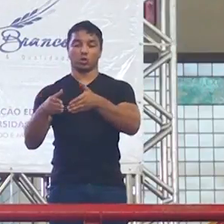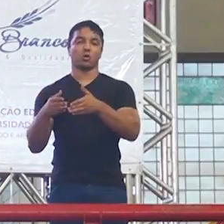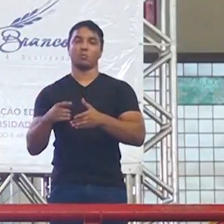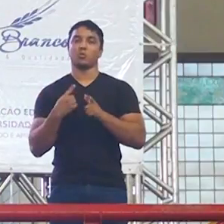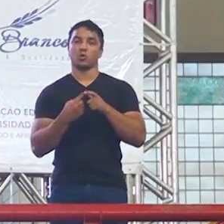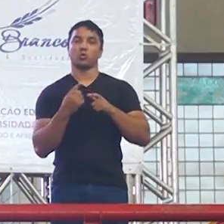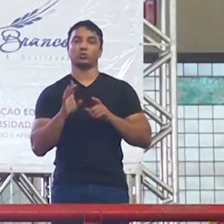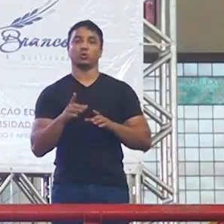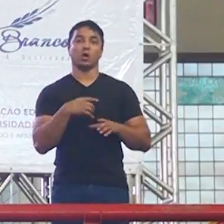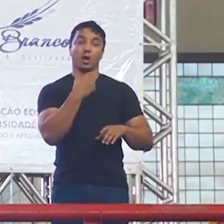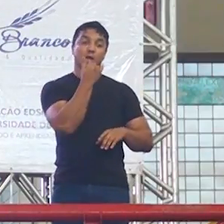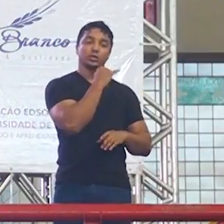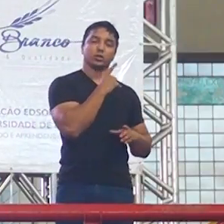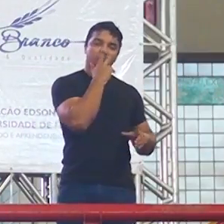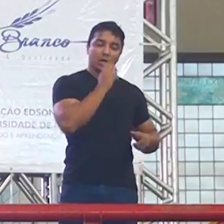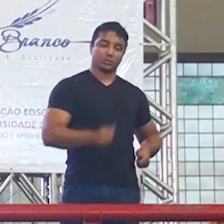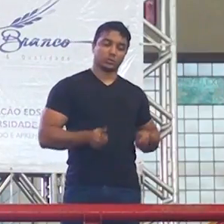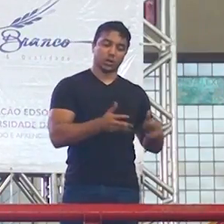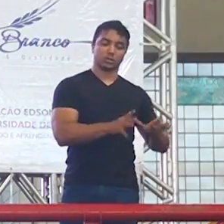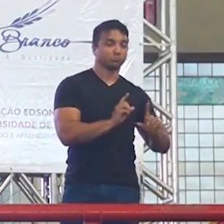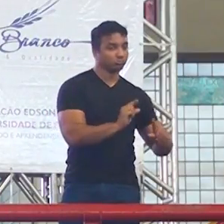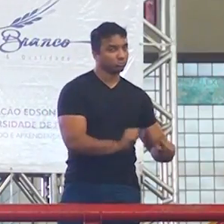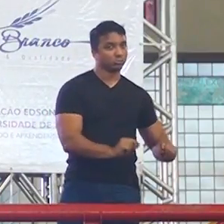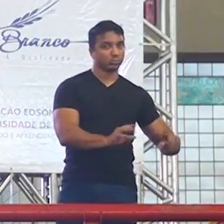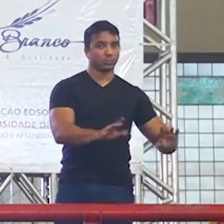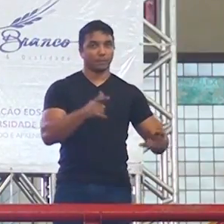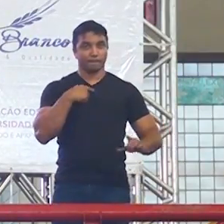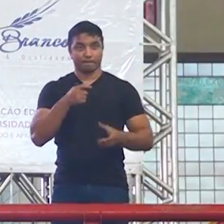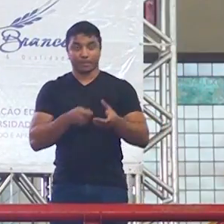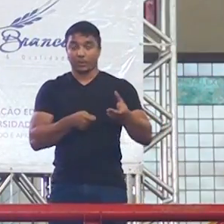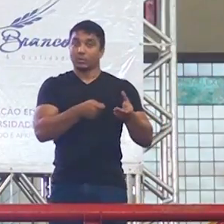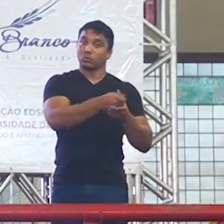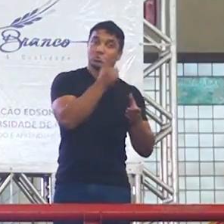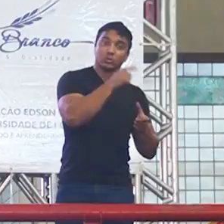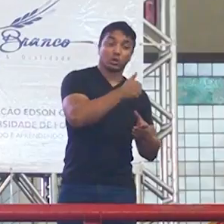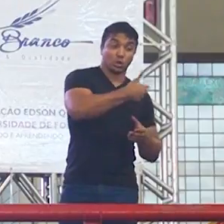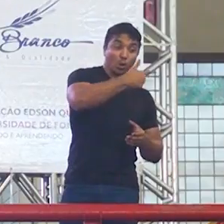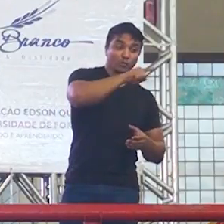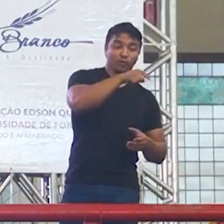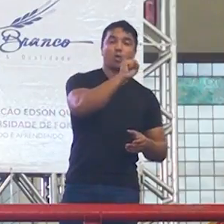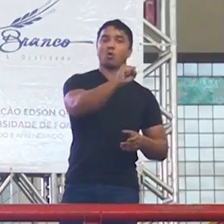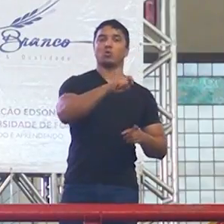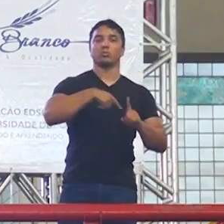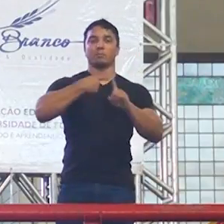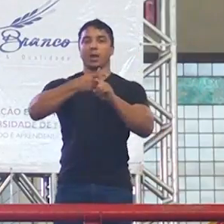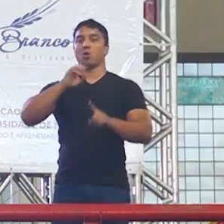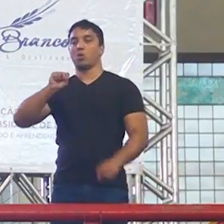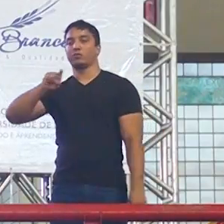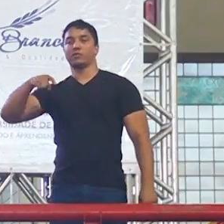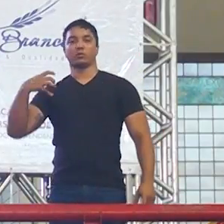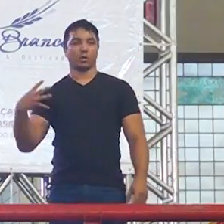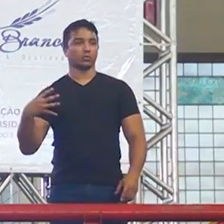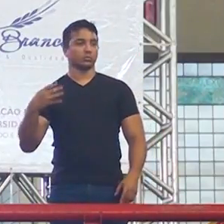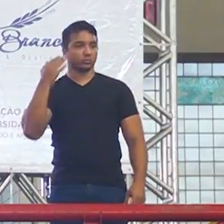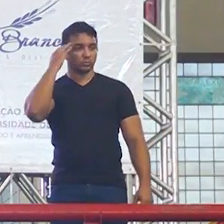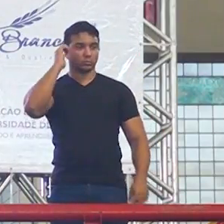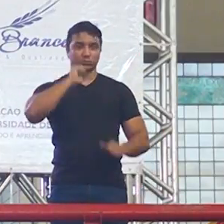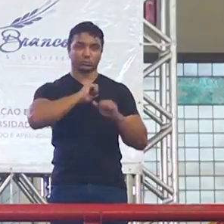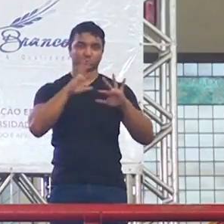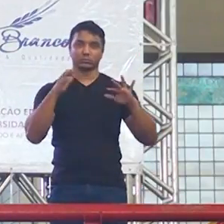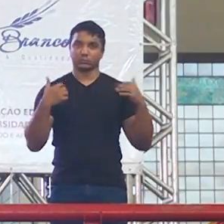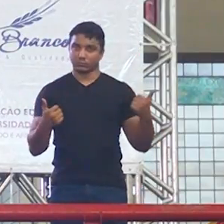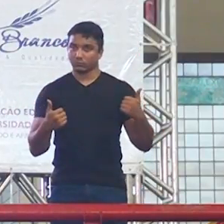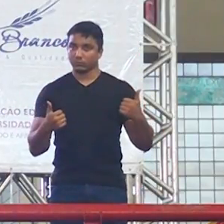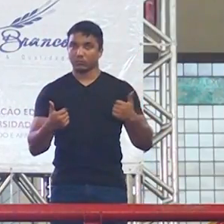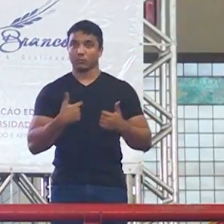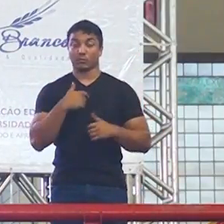micro-ondas, vai pagar menos energia. Liga o ferro na tomada, 12,8 mais 8,4. Vocês estão me entendendo ou não?